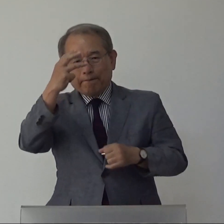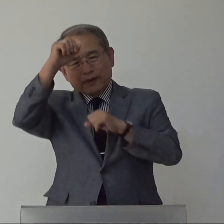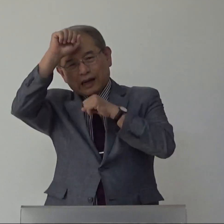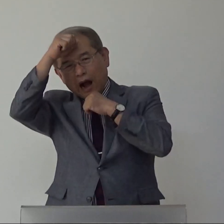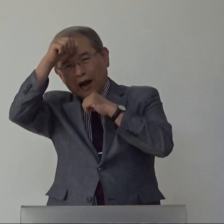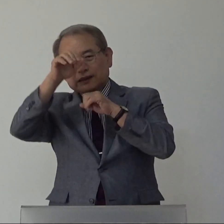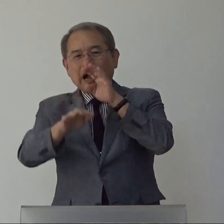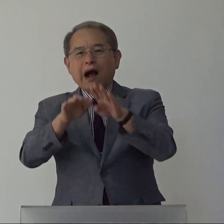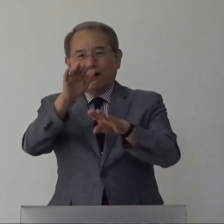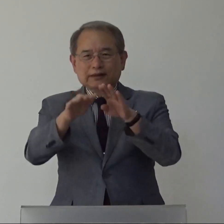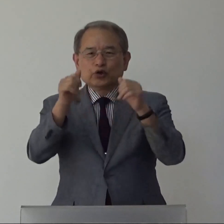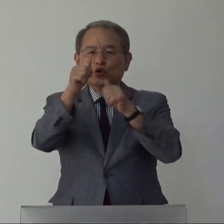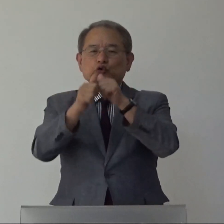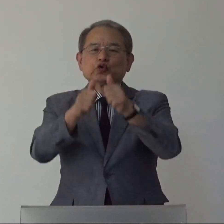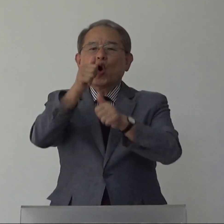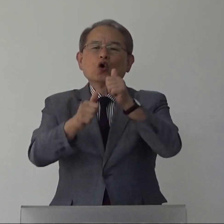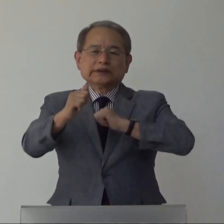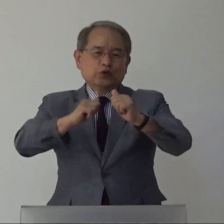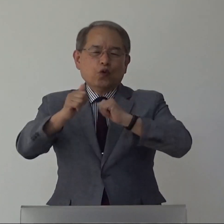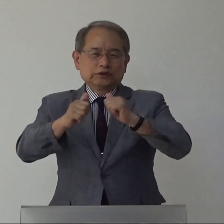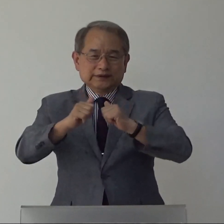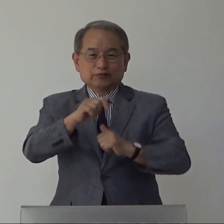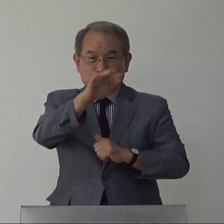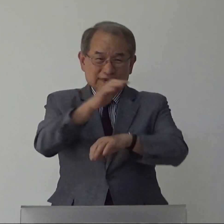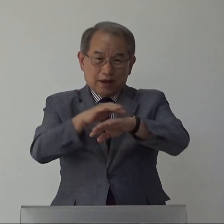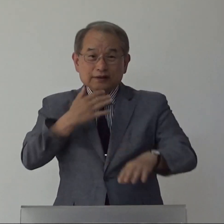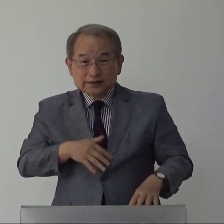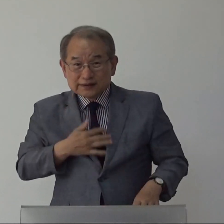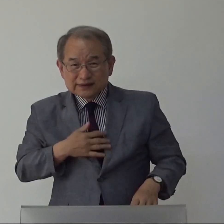게임이나 경기를 할 때 2인 삼각 경기를